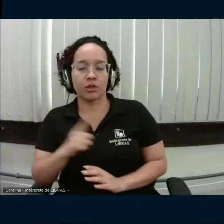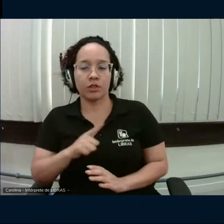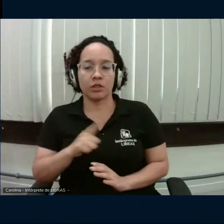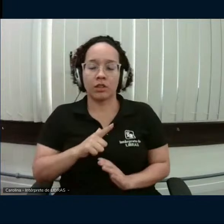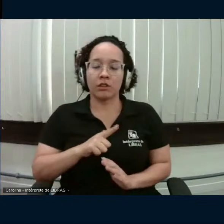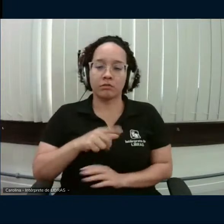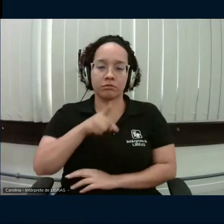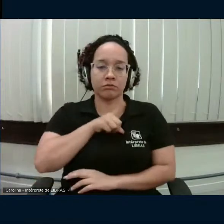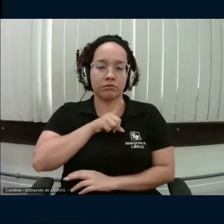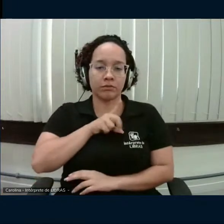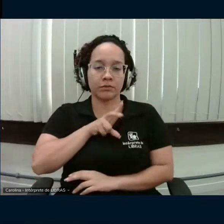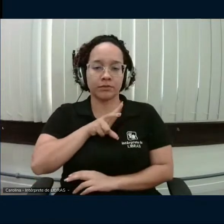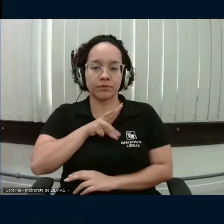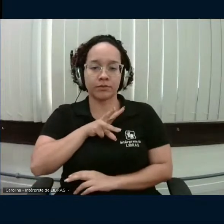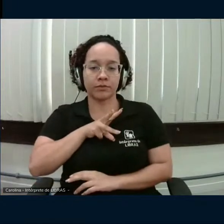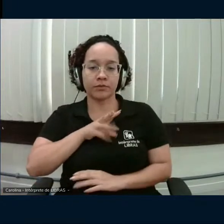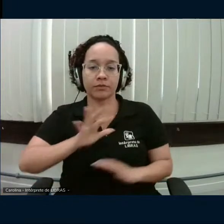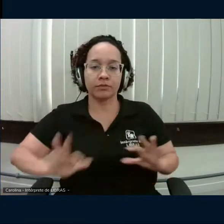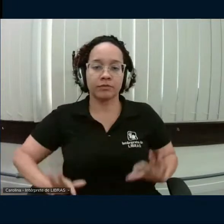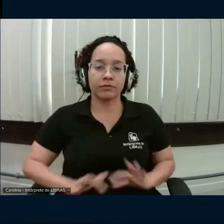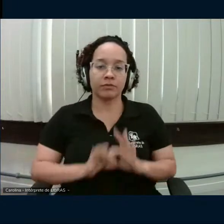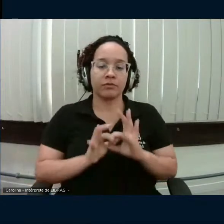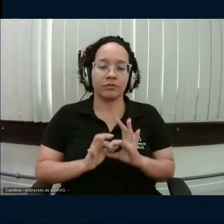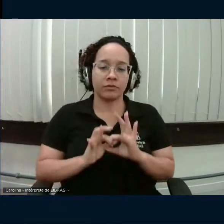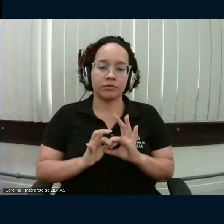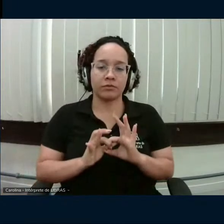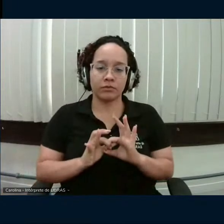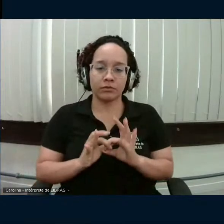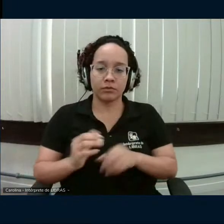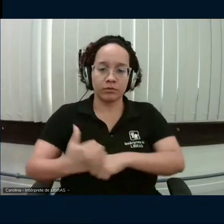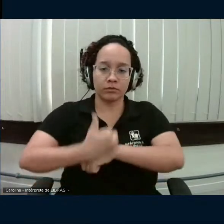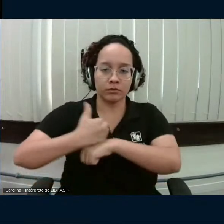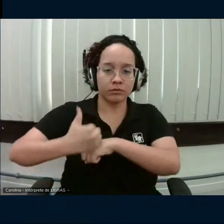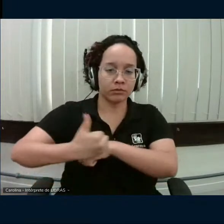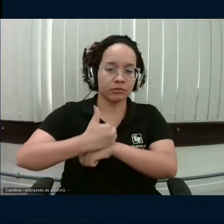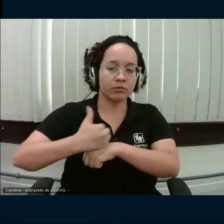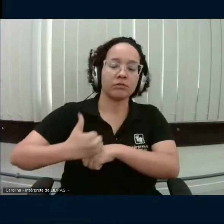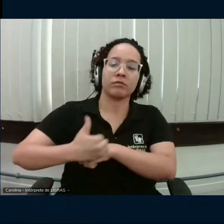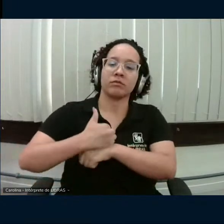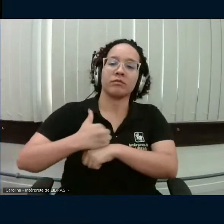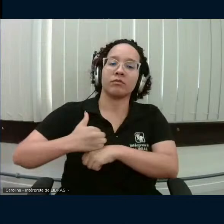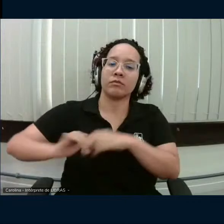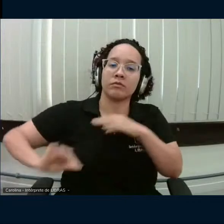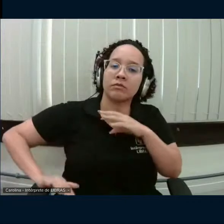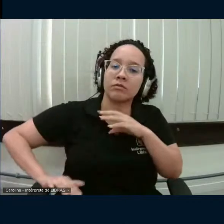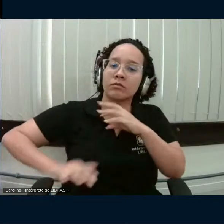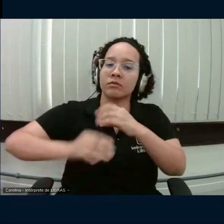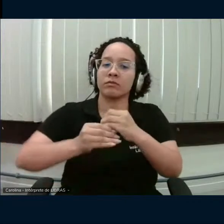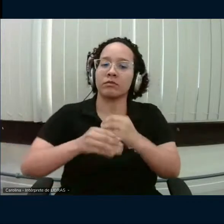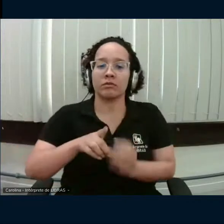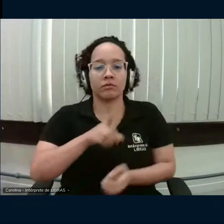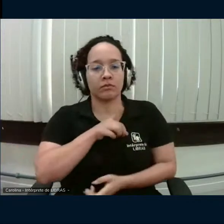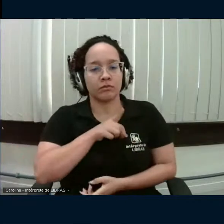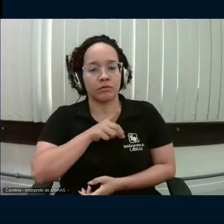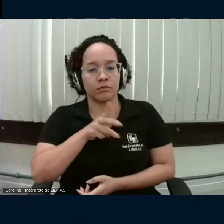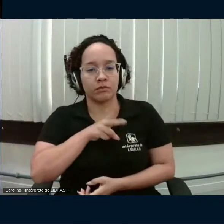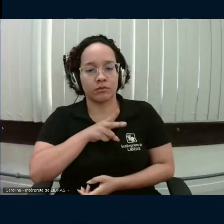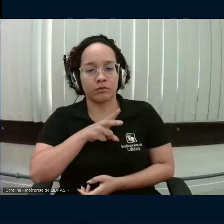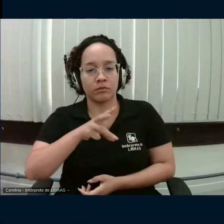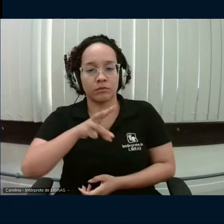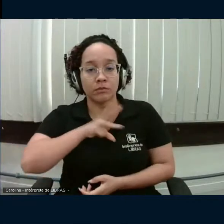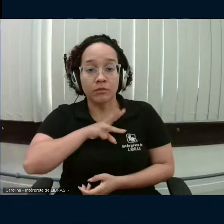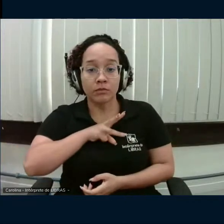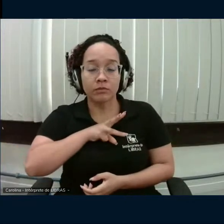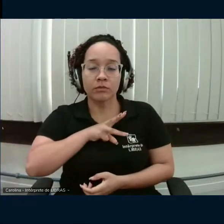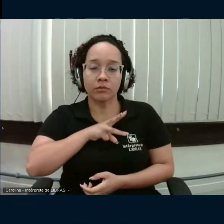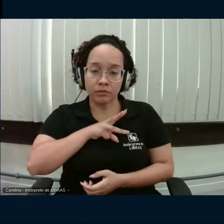ensino médio integrado não é só ensino médio integrado à educação profissional, mas é ensino médio integrado como concepção do